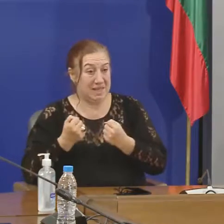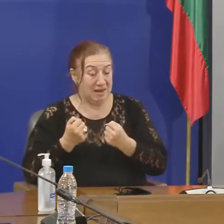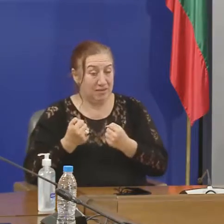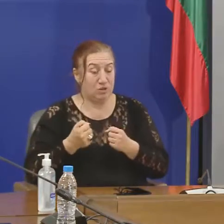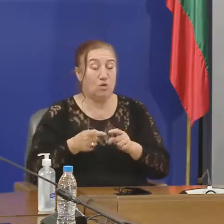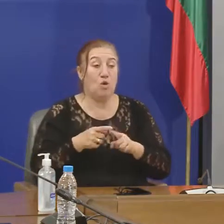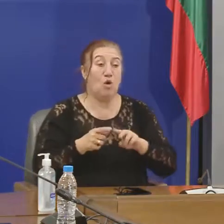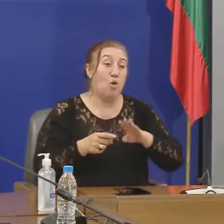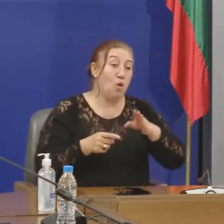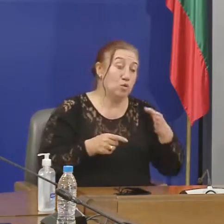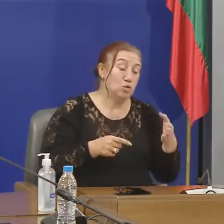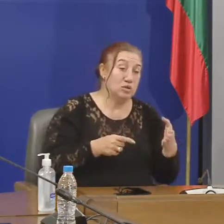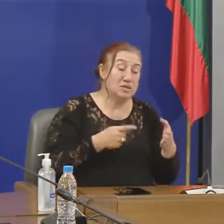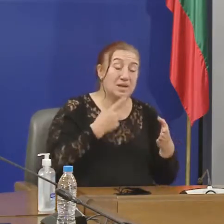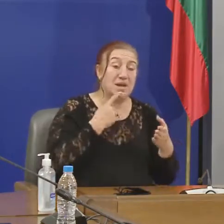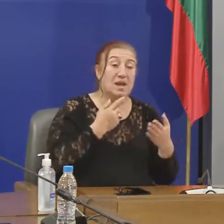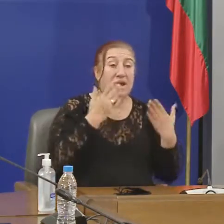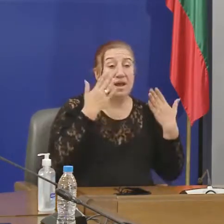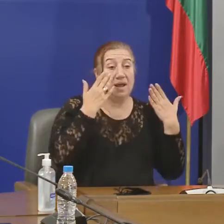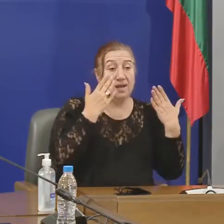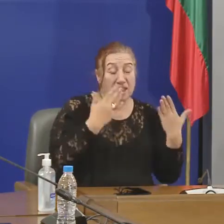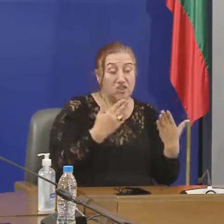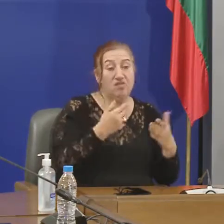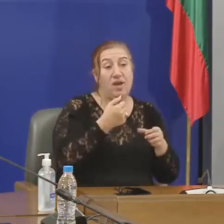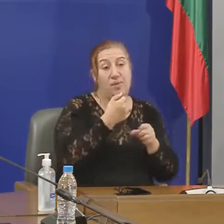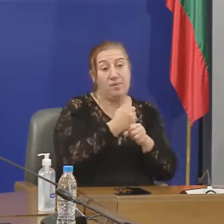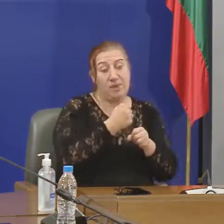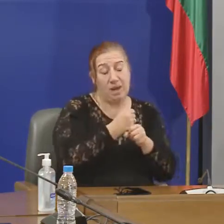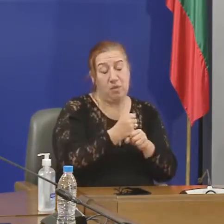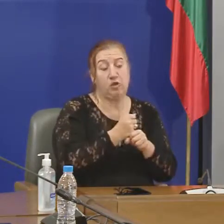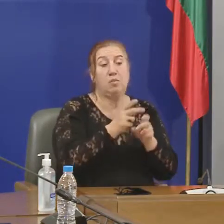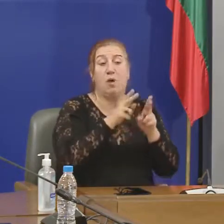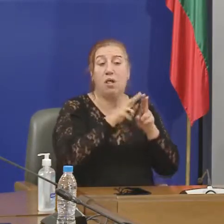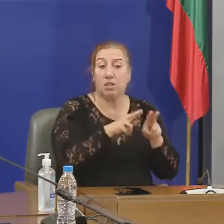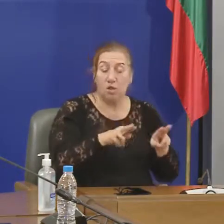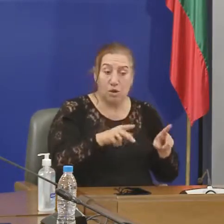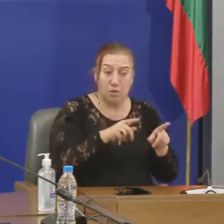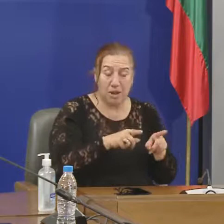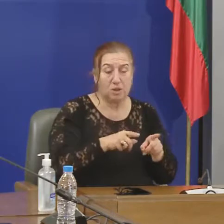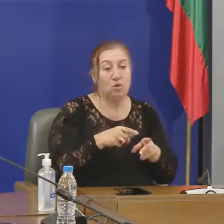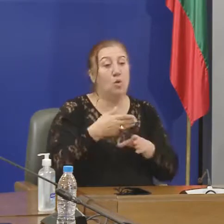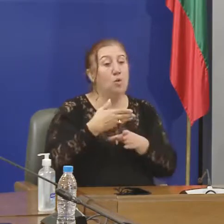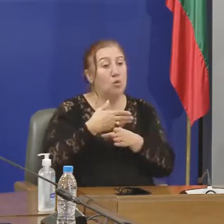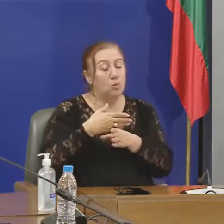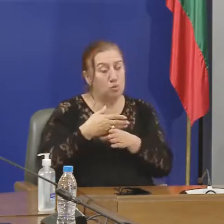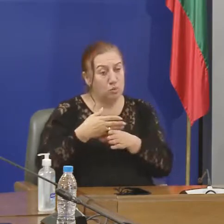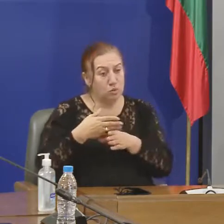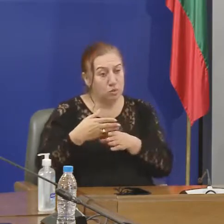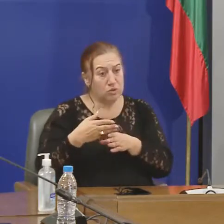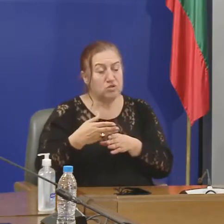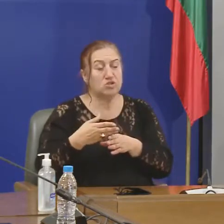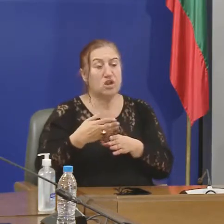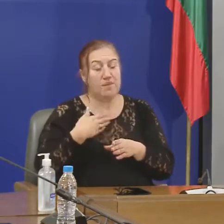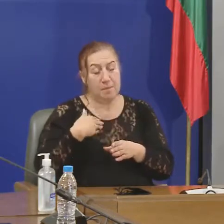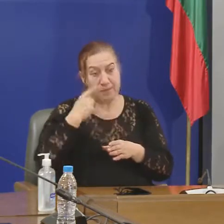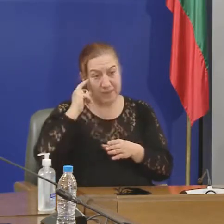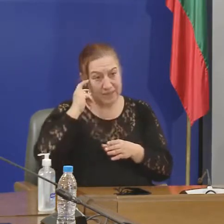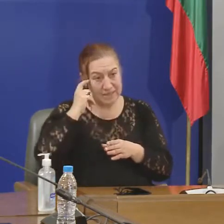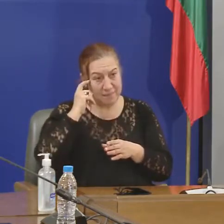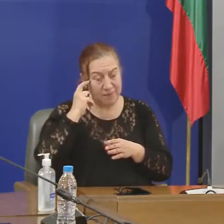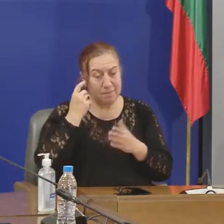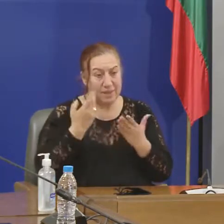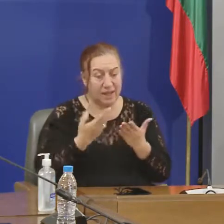от друга страна да живеем, учим и работим относително нормално. Продължавам да съм на мнението, че